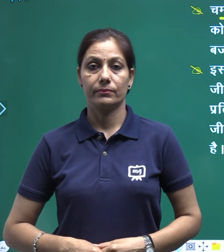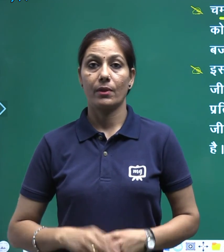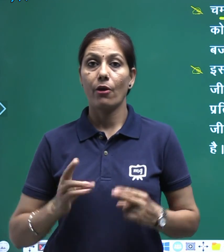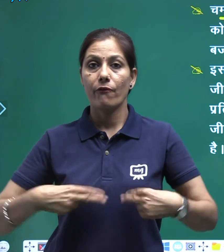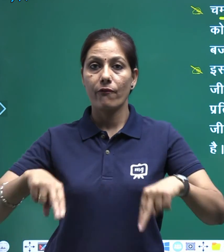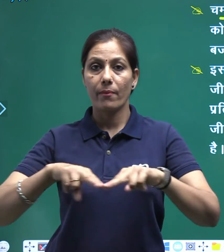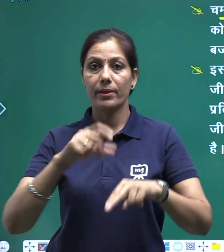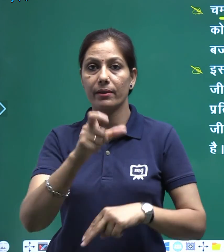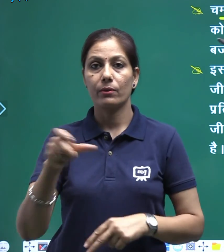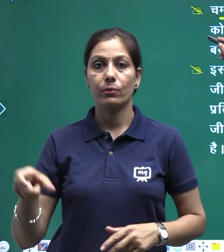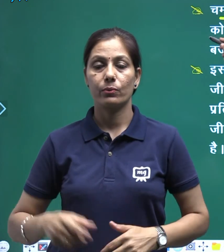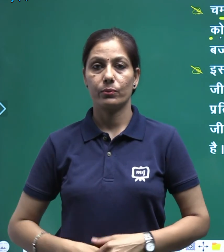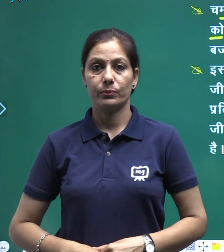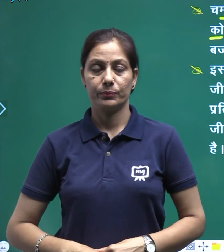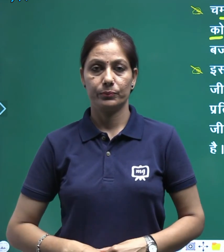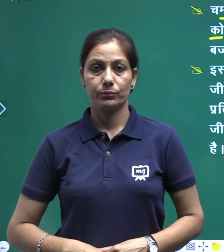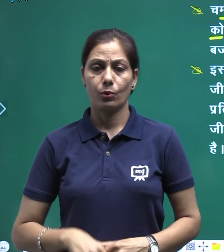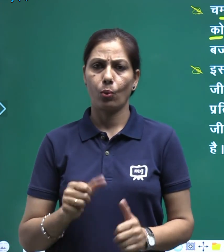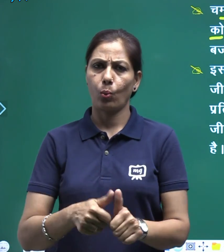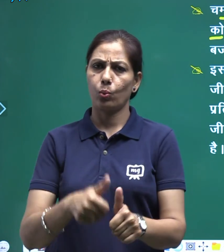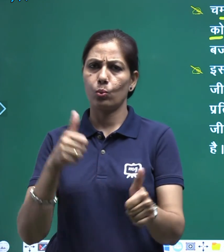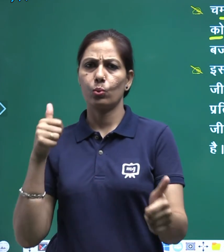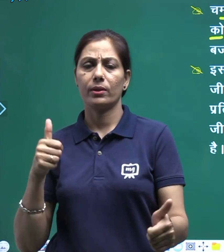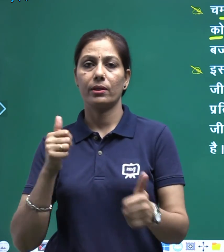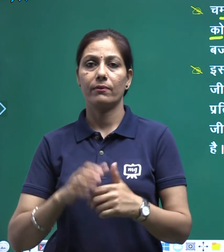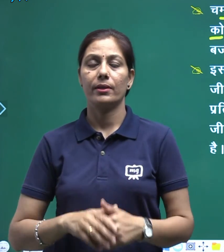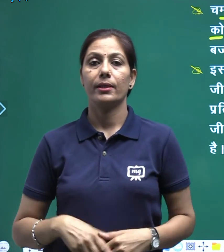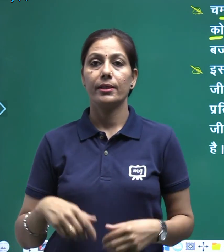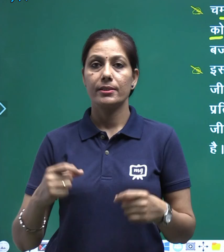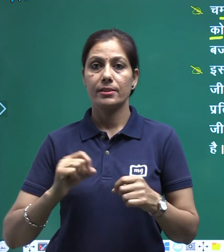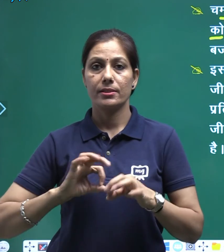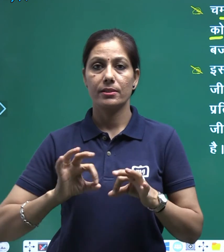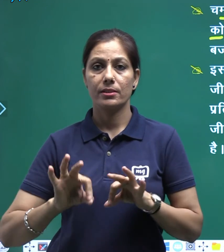परिवारों को दूर करने वाले शहरों पर